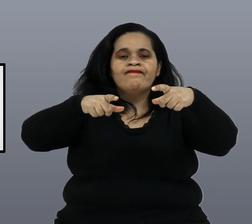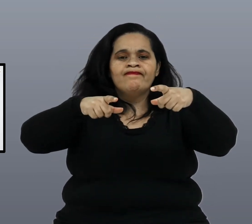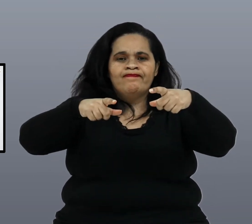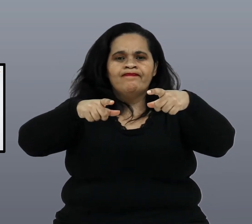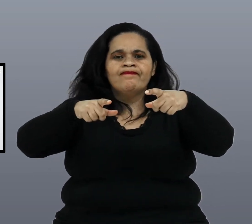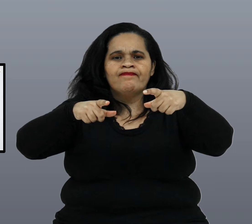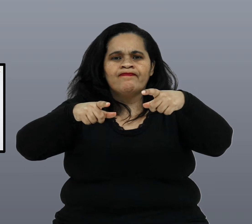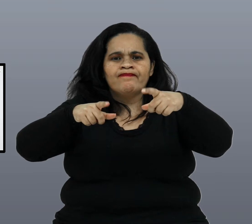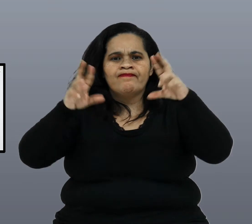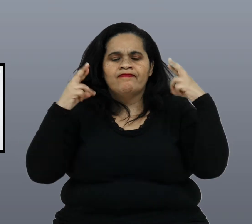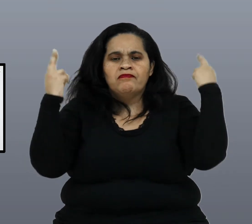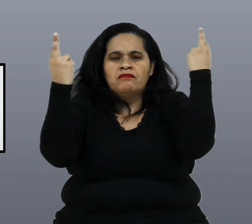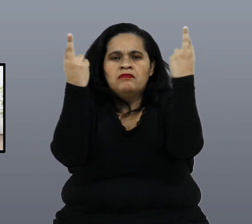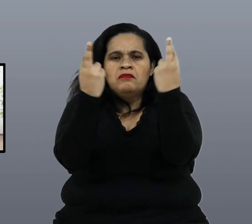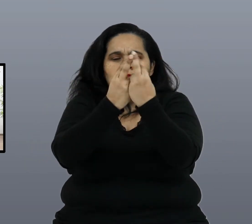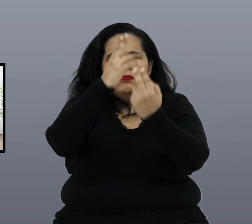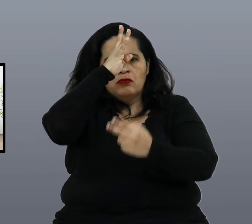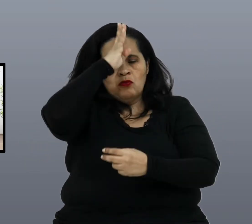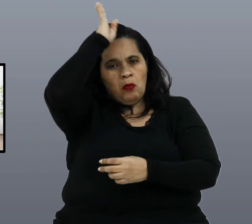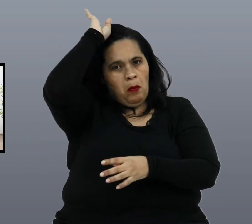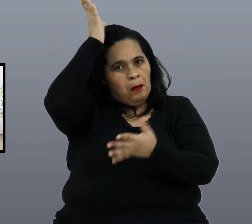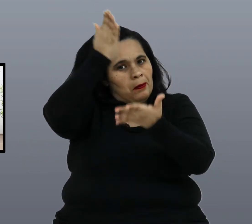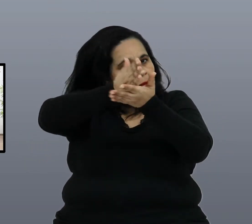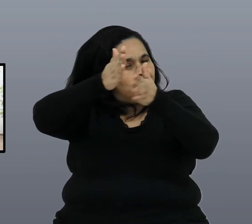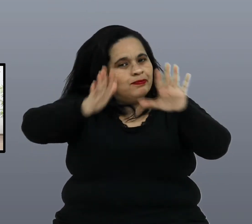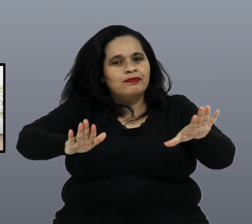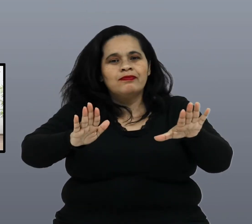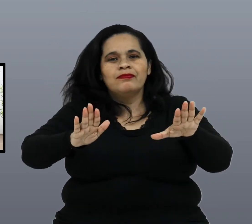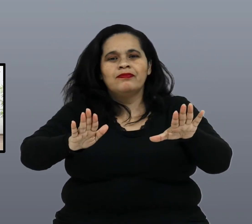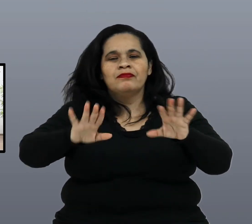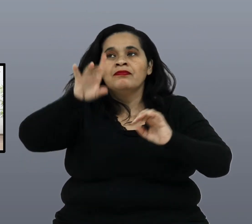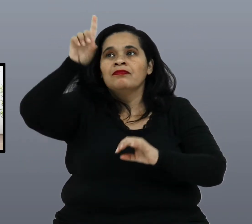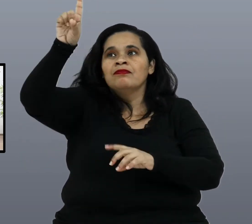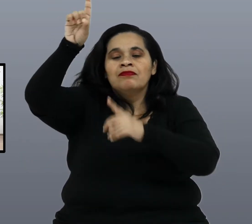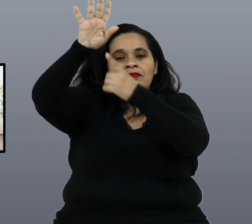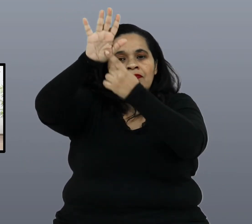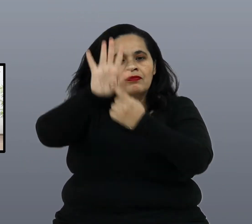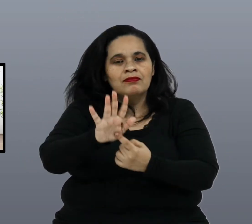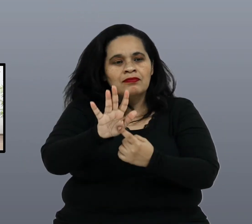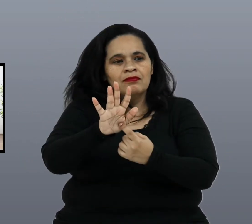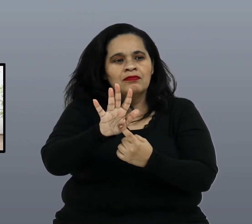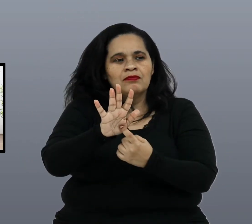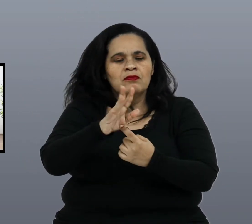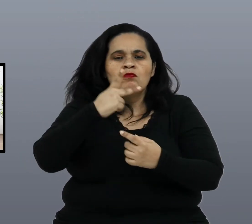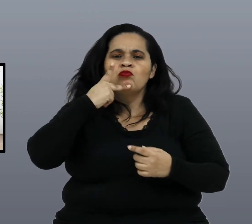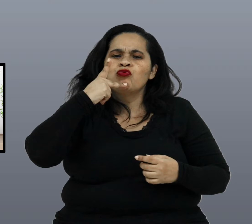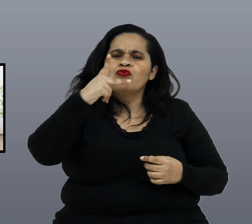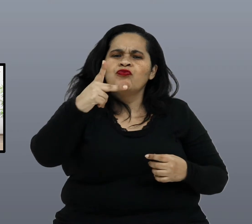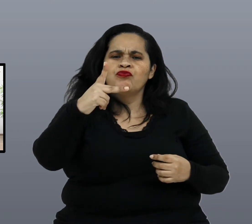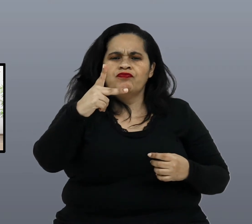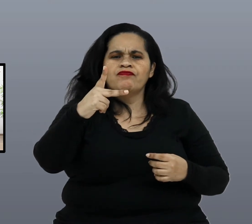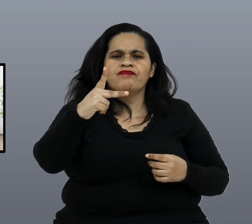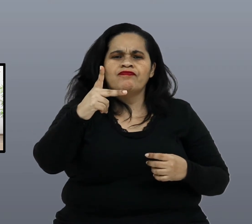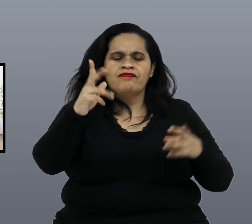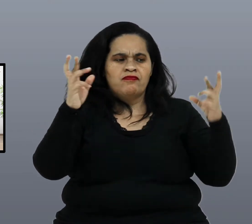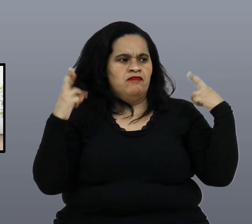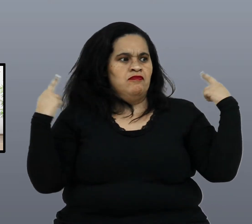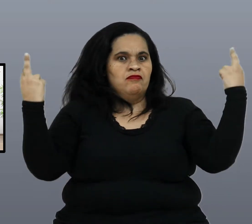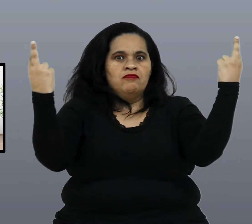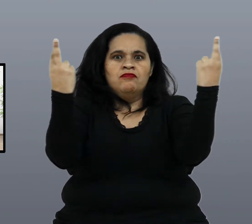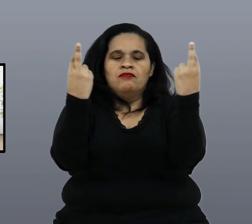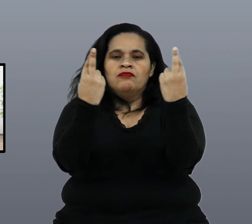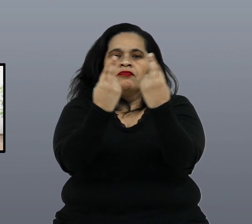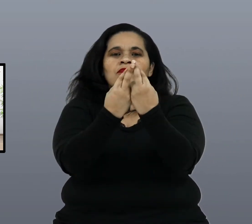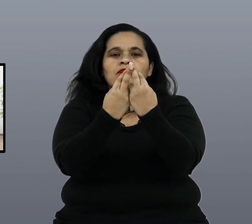Oriente, ele se desintegra, ele acaba. Quer dizer, Deus mostra para o profeta o seguinte, ó, esses impérios vão vir assolando.